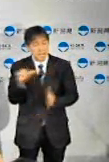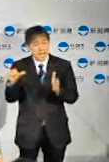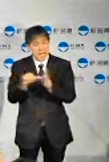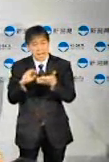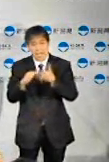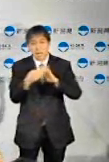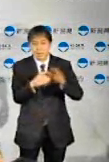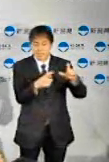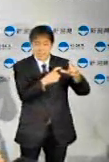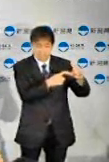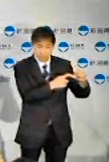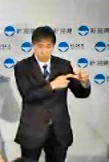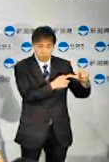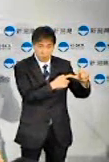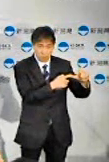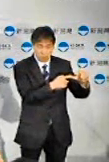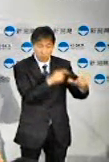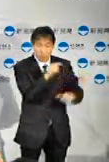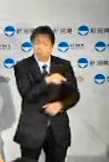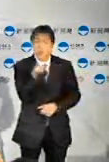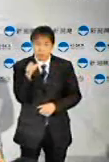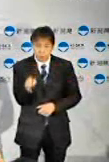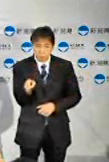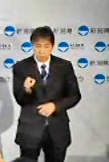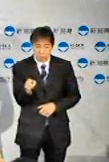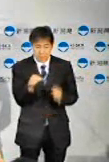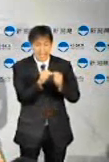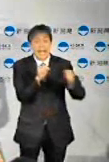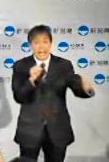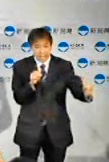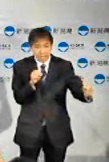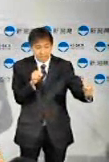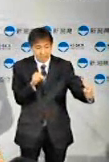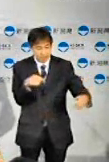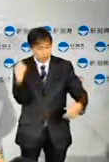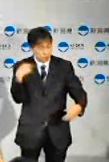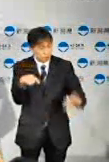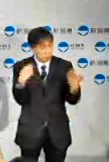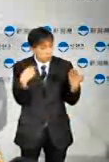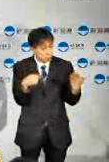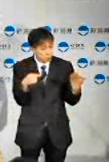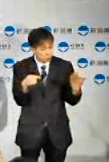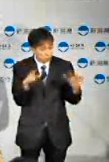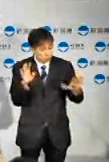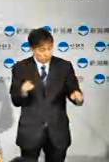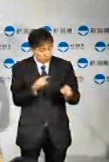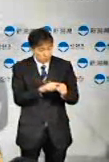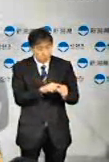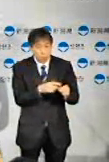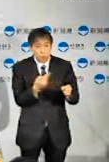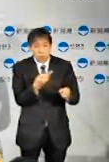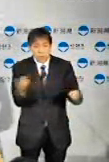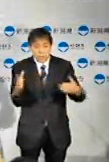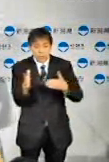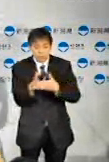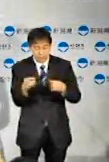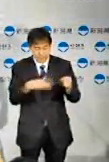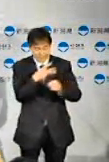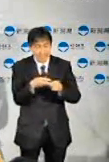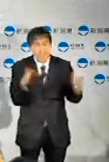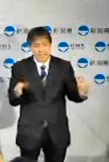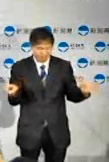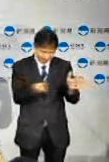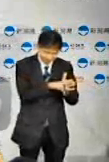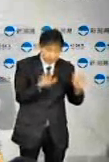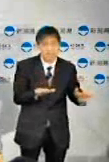渡など離島中山間地域での遠隔授業の実証事業を今年度まで3年間実施しておりまして、 そうですね、